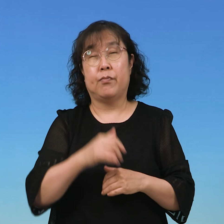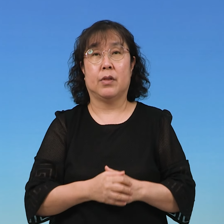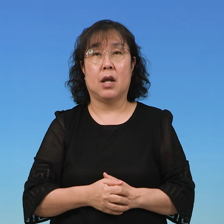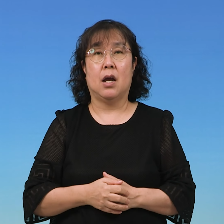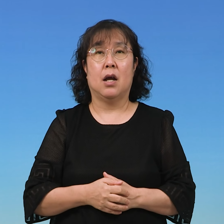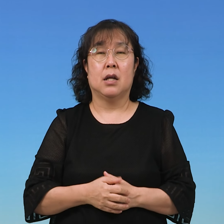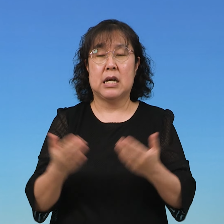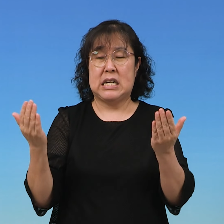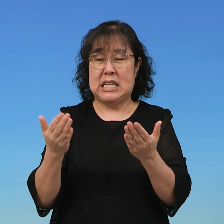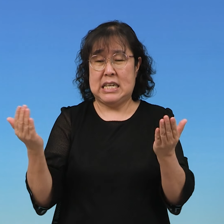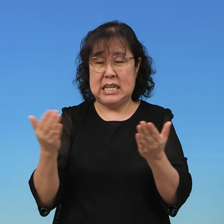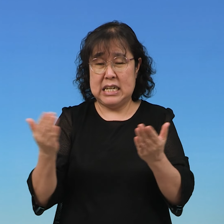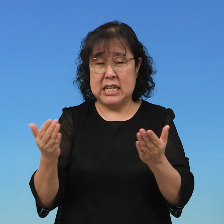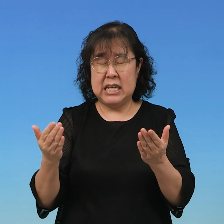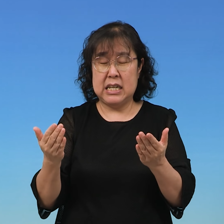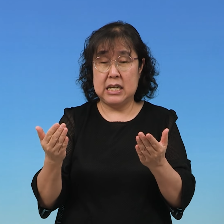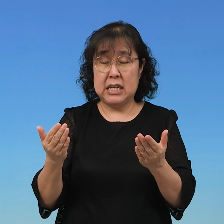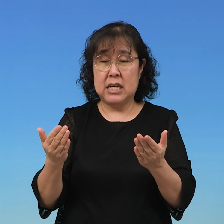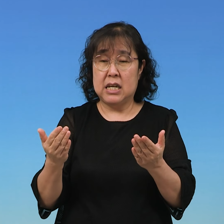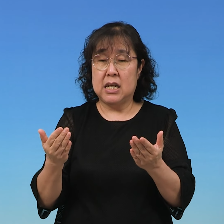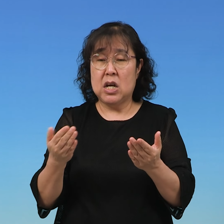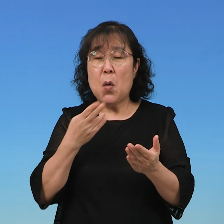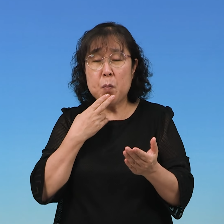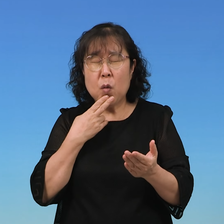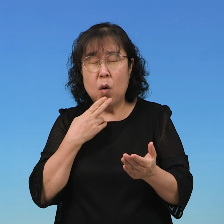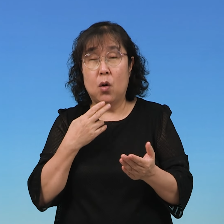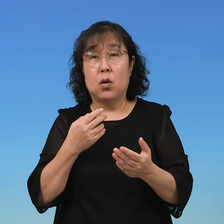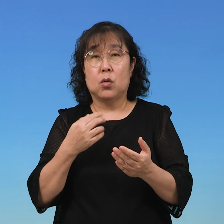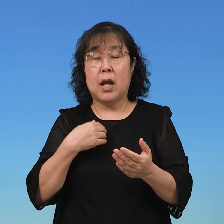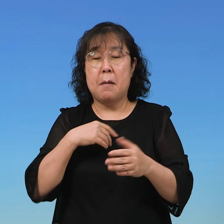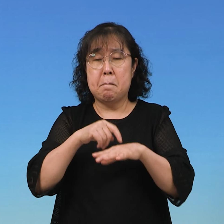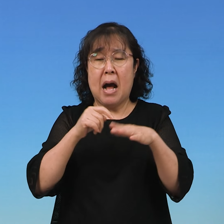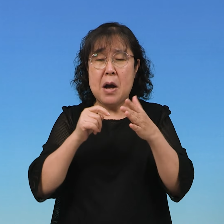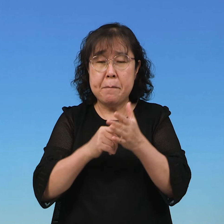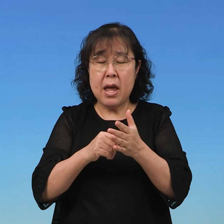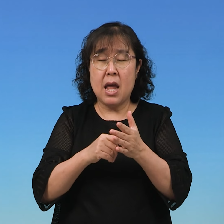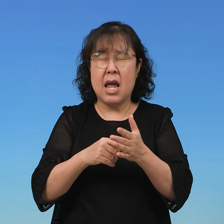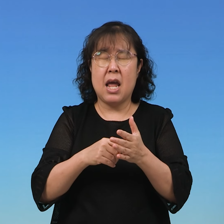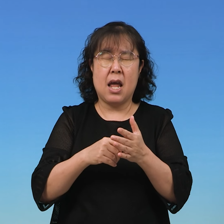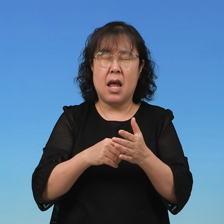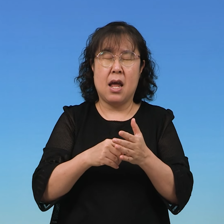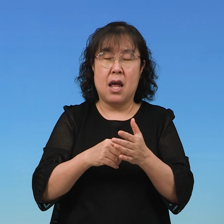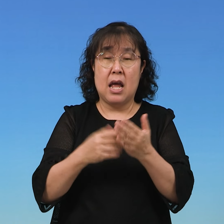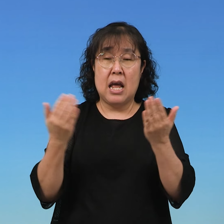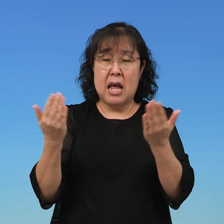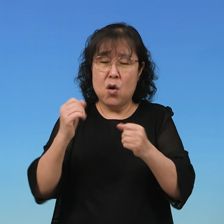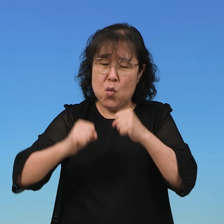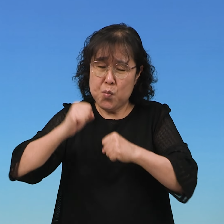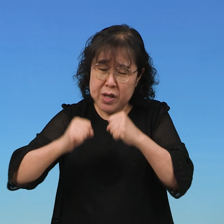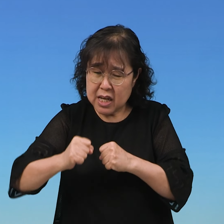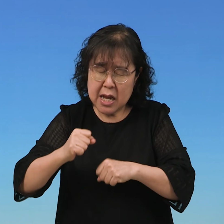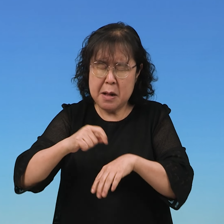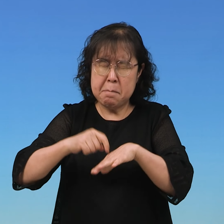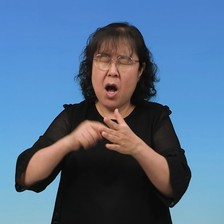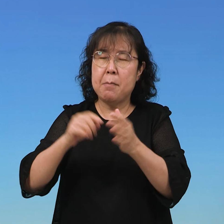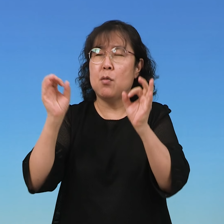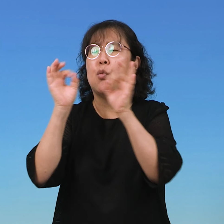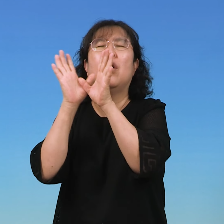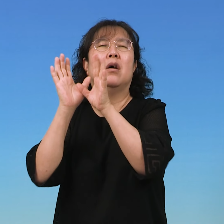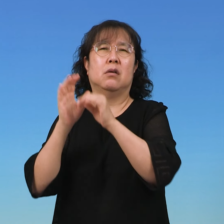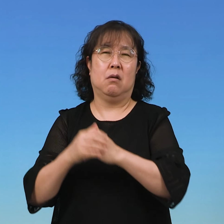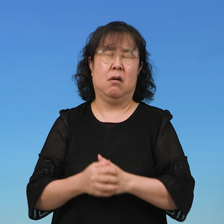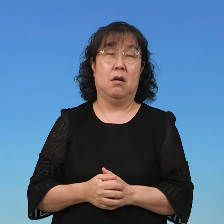하더라도 의욕이 안 생기니까 아침에 못 일어나겠더라고요. 여기 지금 야곱이 아침에 일찍 일어나 뭘 의미하는 거예요?